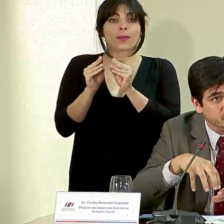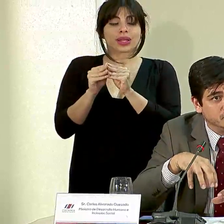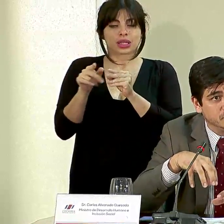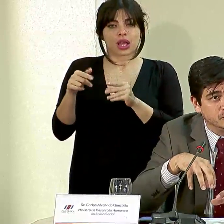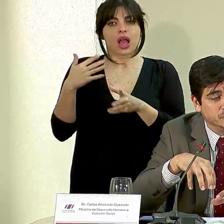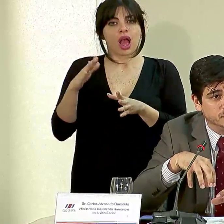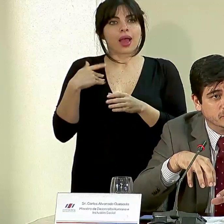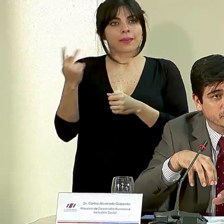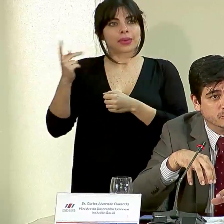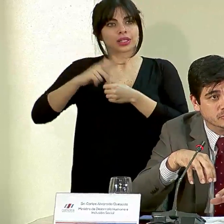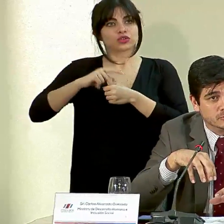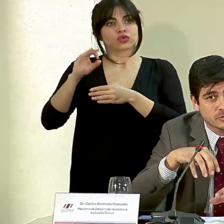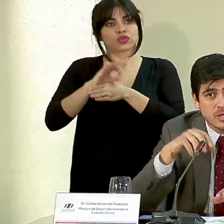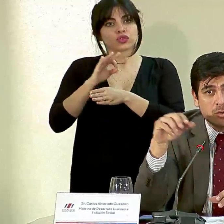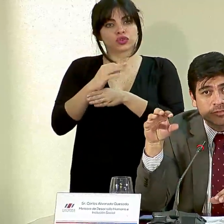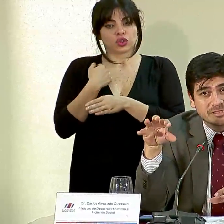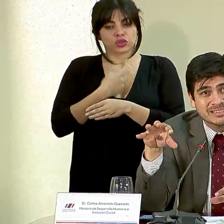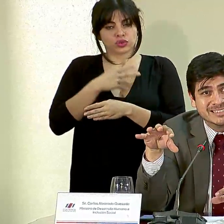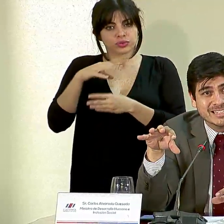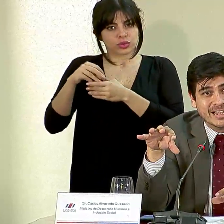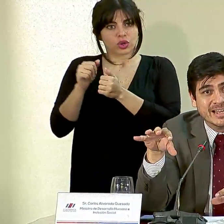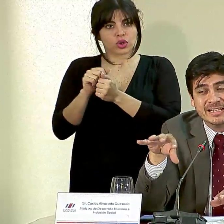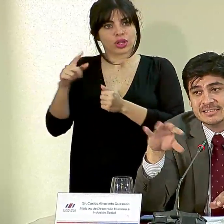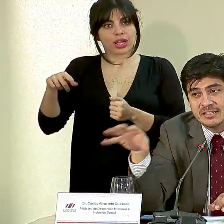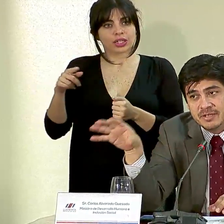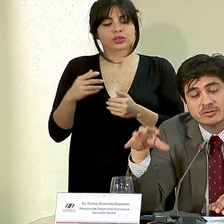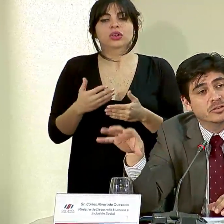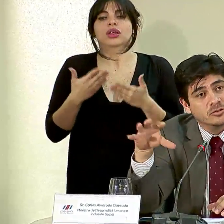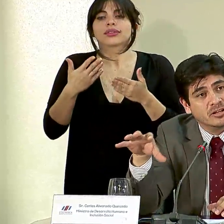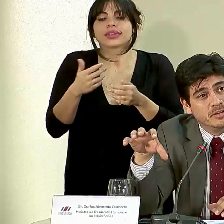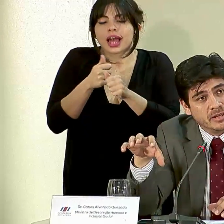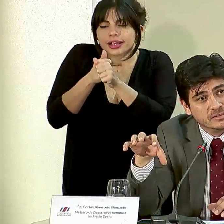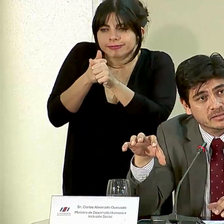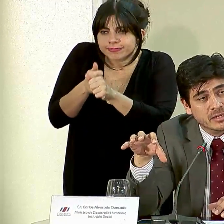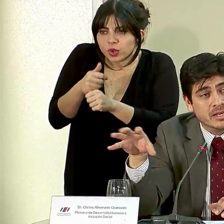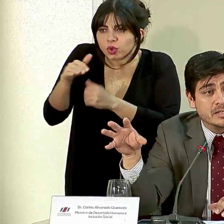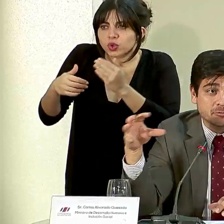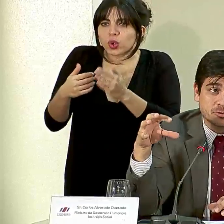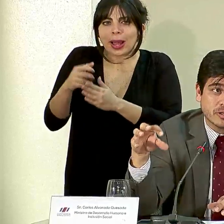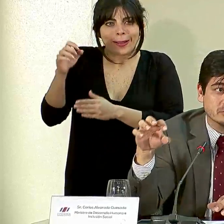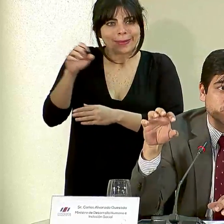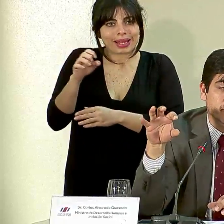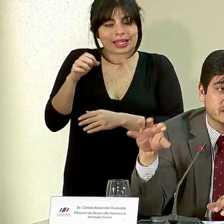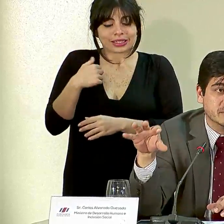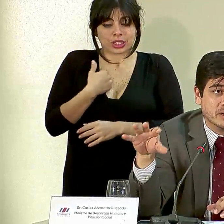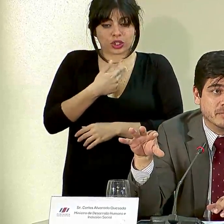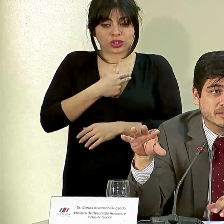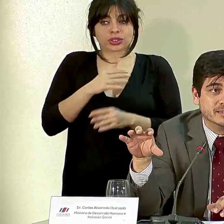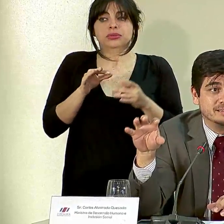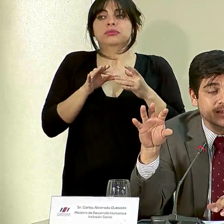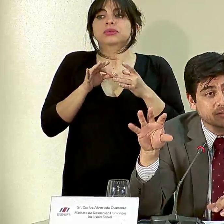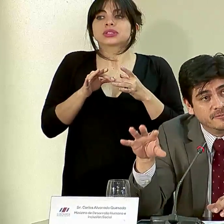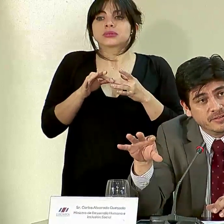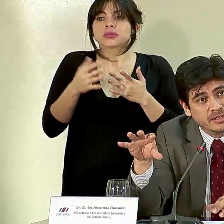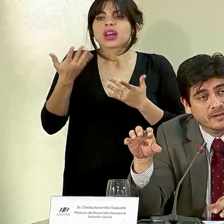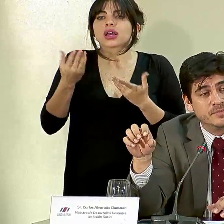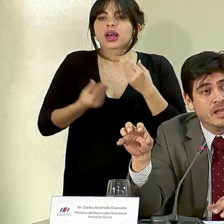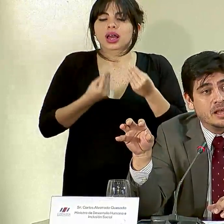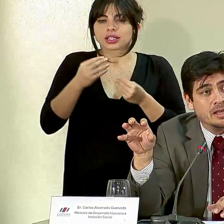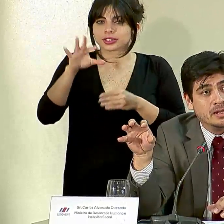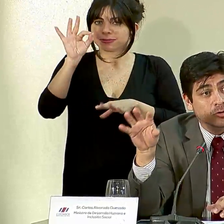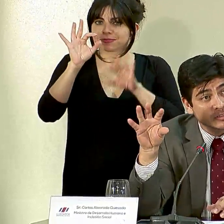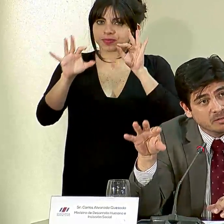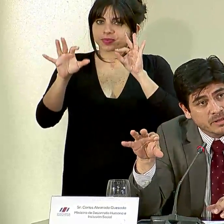también participación de funcionarios nuestros, pues se da el seguimiento de toda la emergencia y en nuestro caso principalmente se